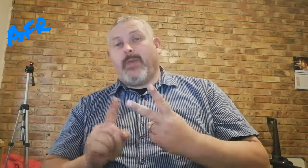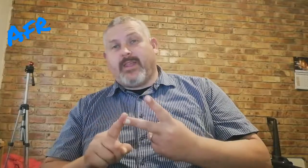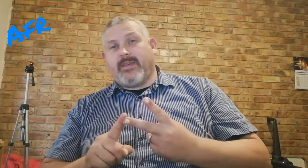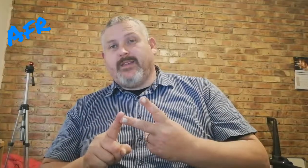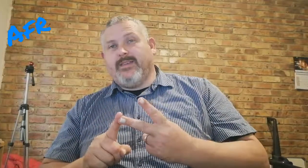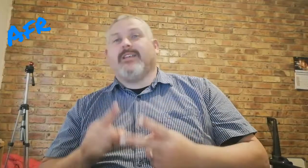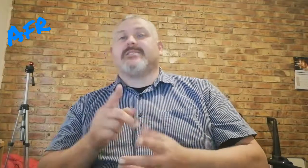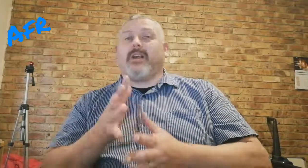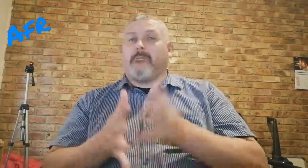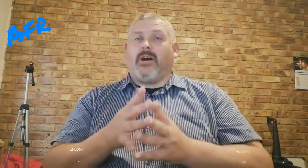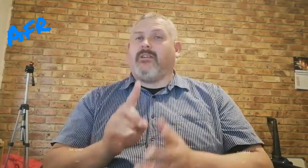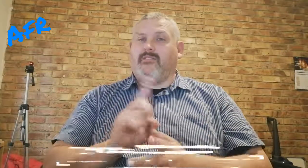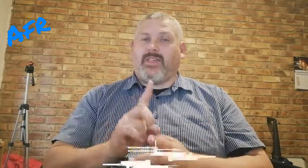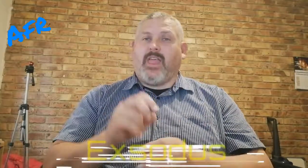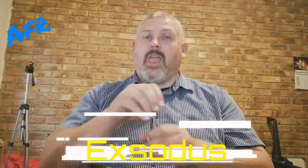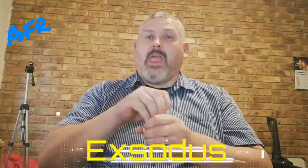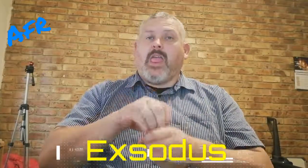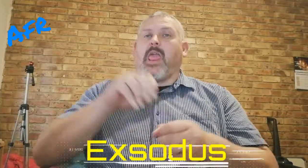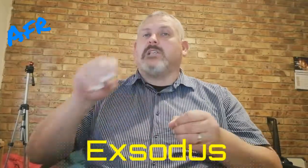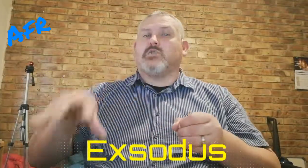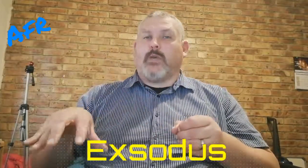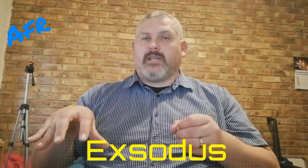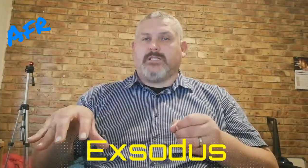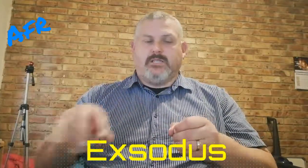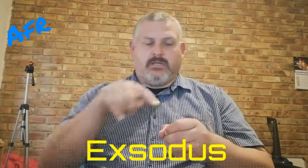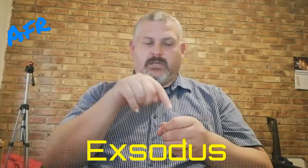Het tweede gebaar wat Exodus.